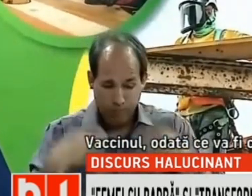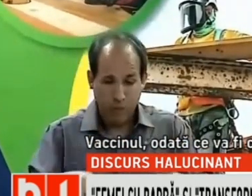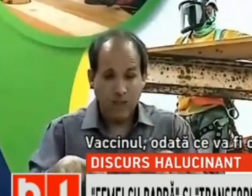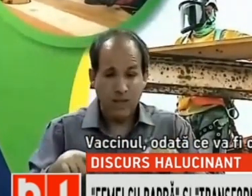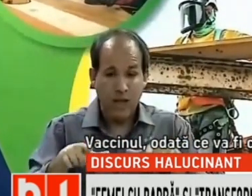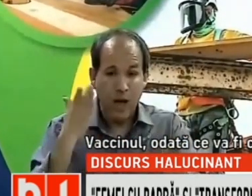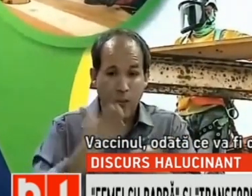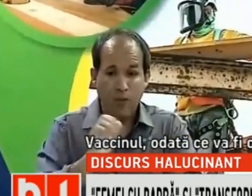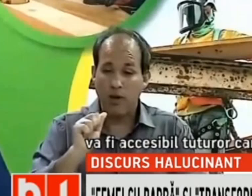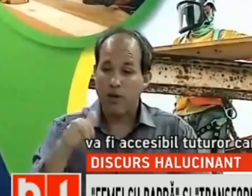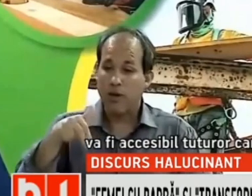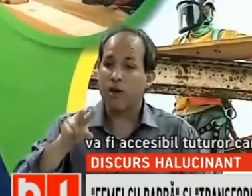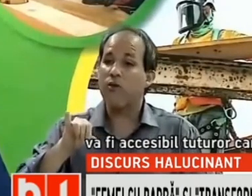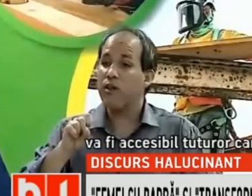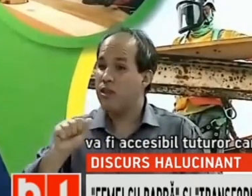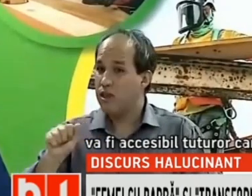Vass